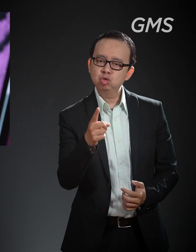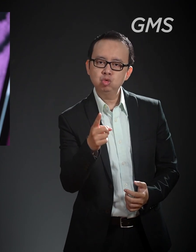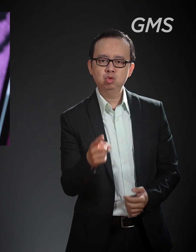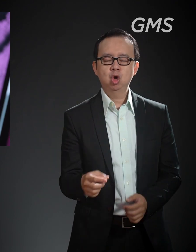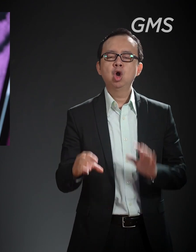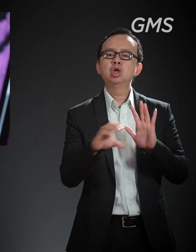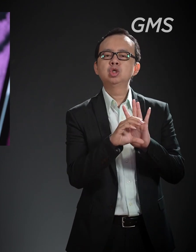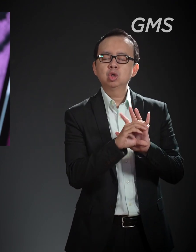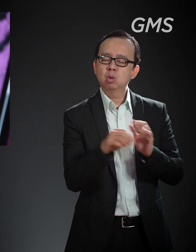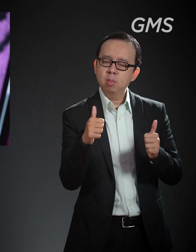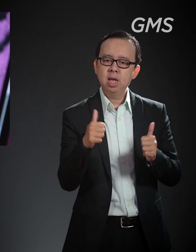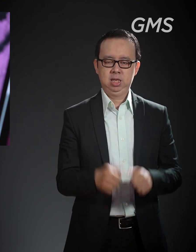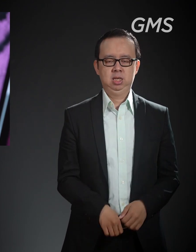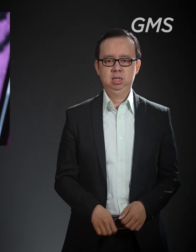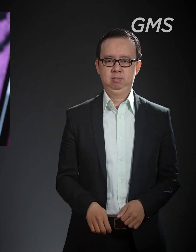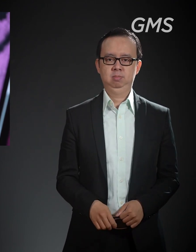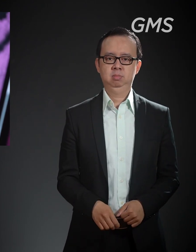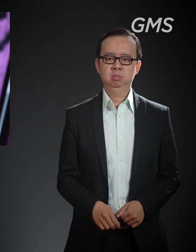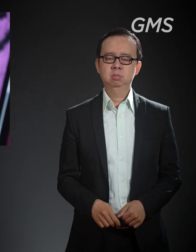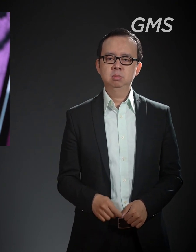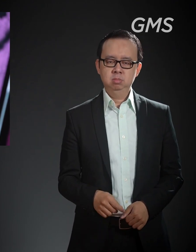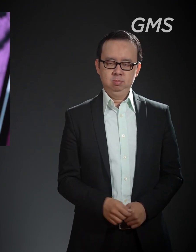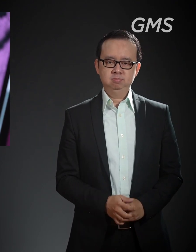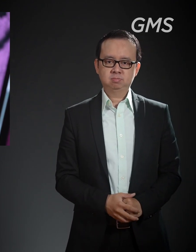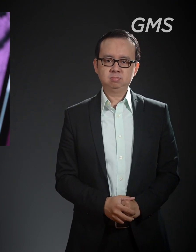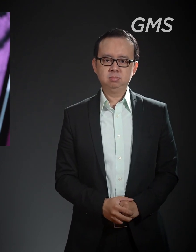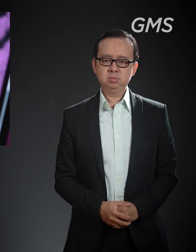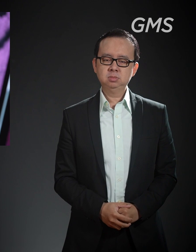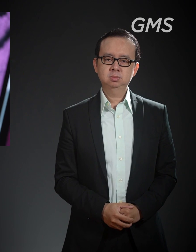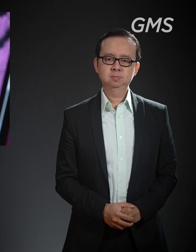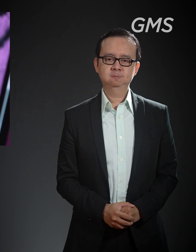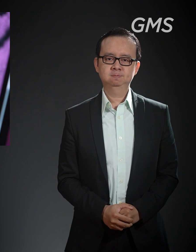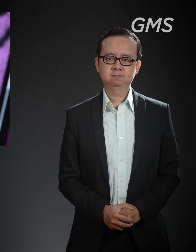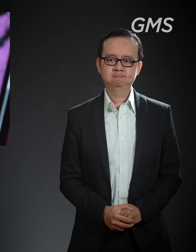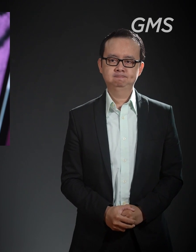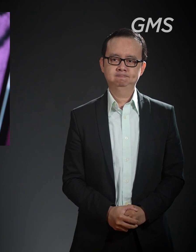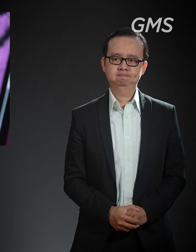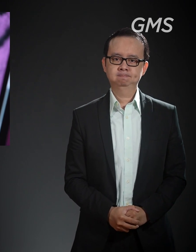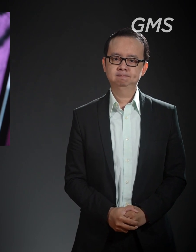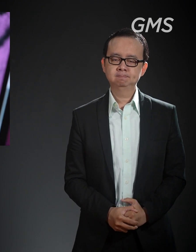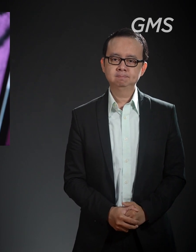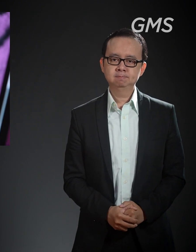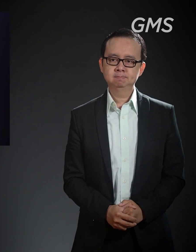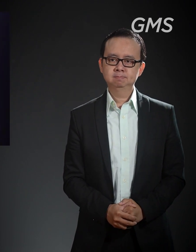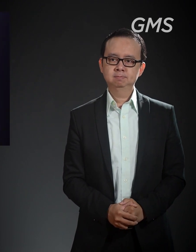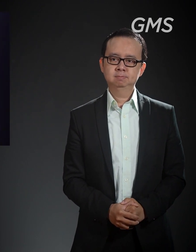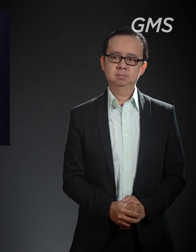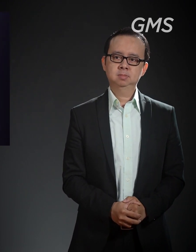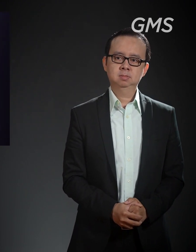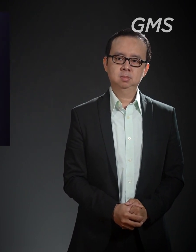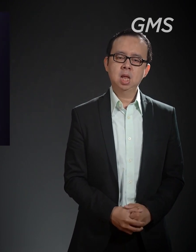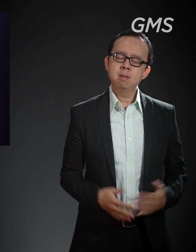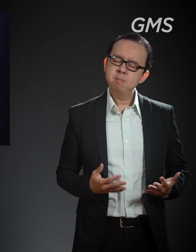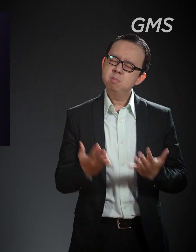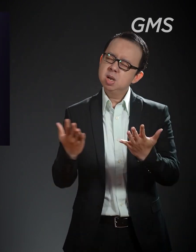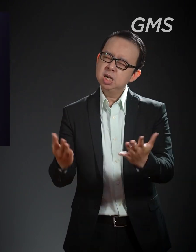Itu berbicara banyak tentang sikap hati. Giving is a calling. Giving is